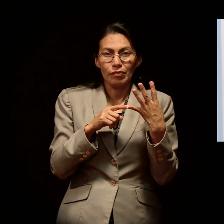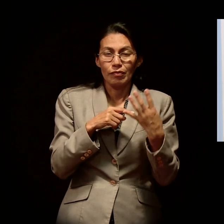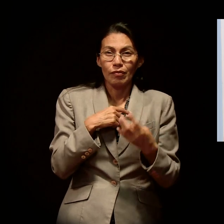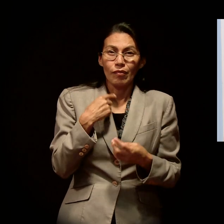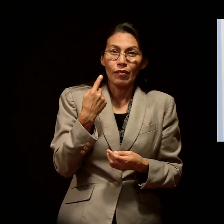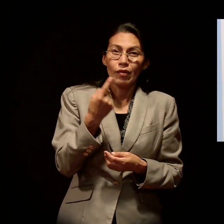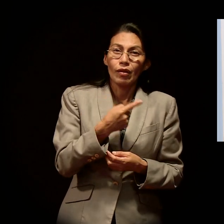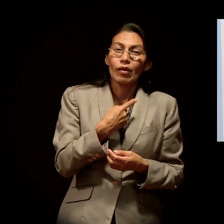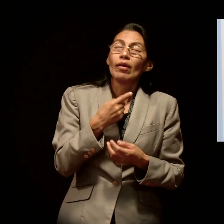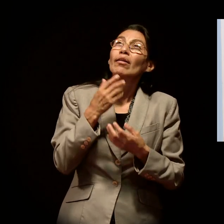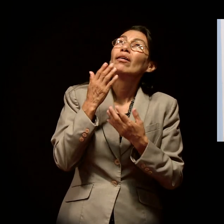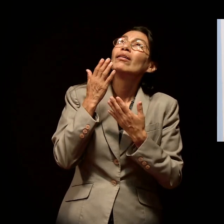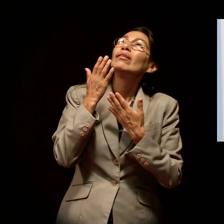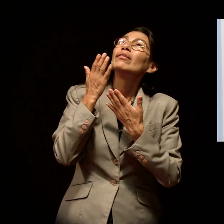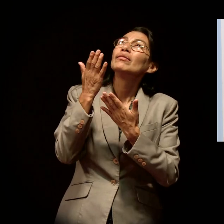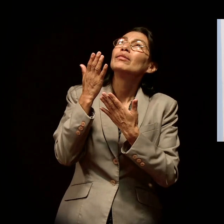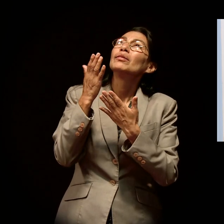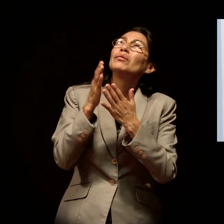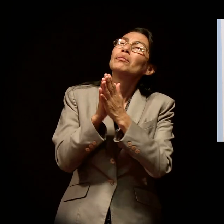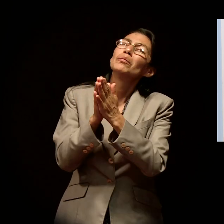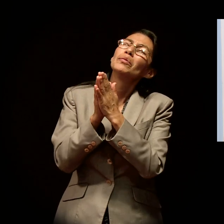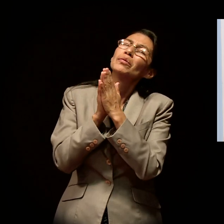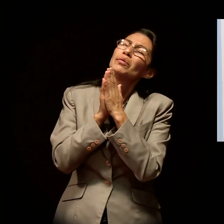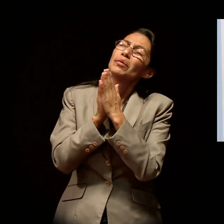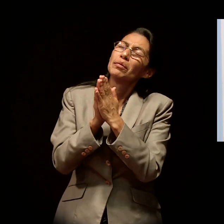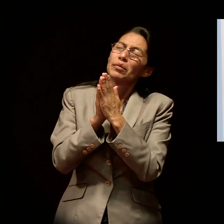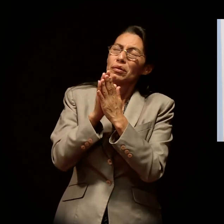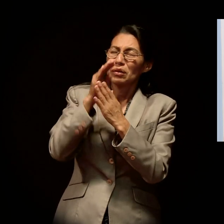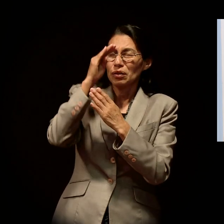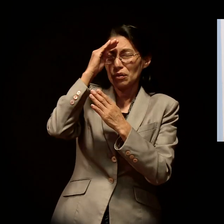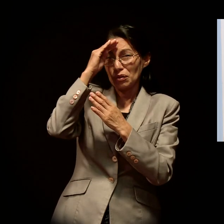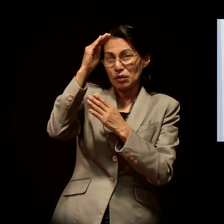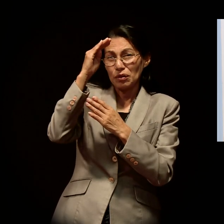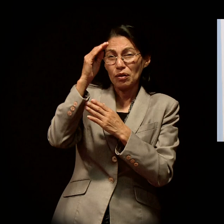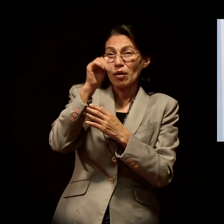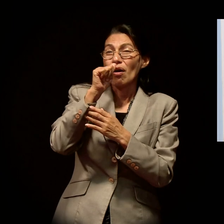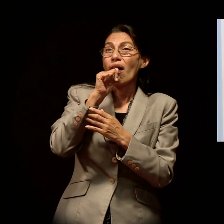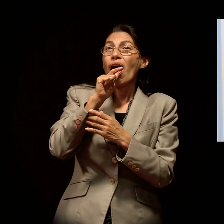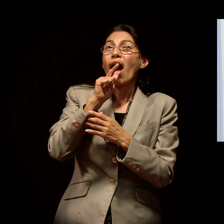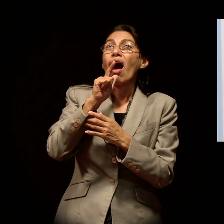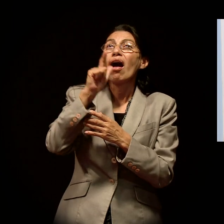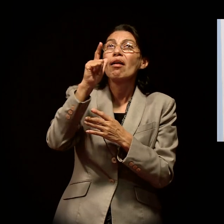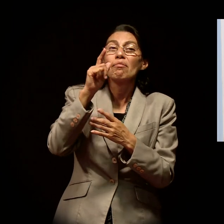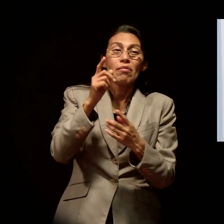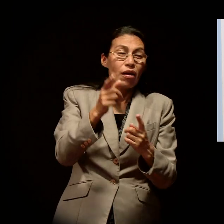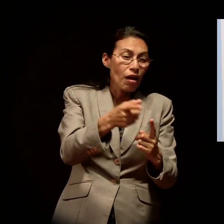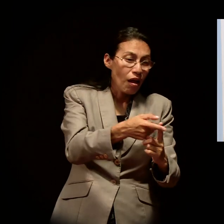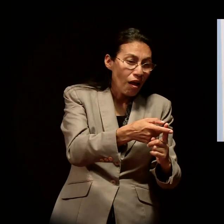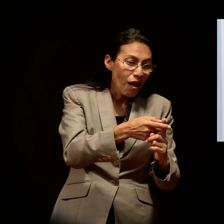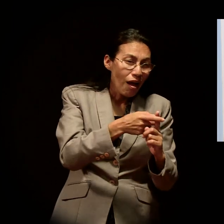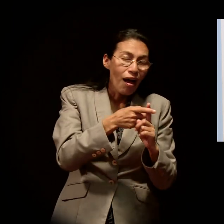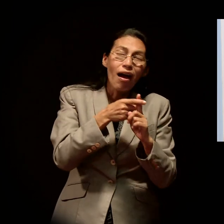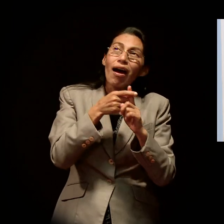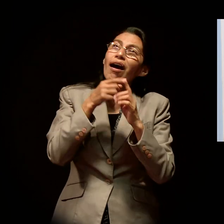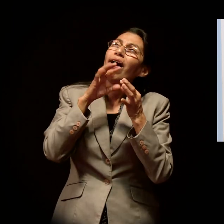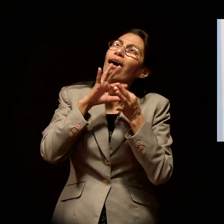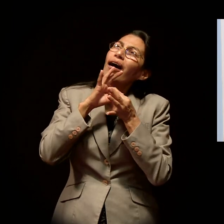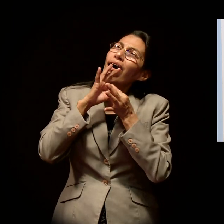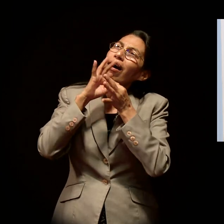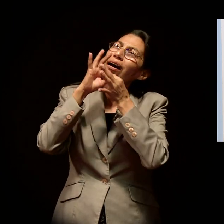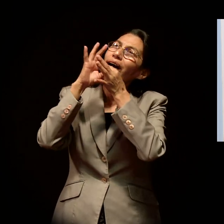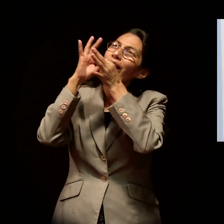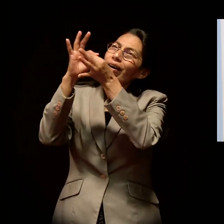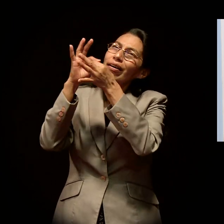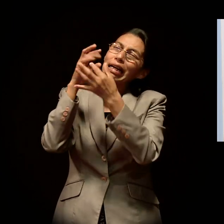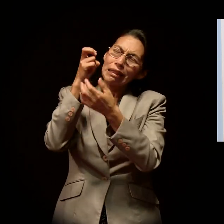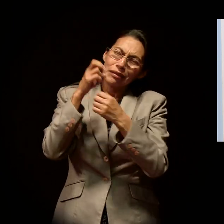cuando nosotros le pedimos que nos dé tan siquiera un alma para alcanzarla para Cristo